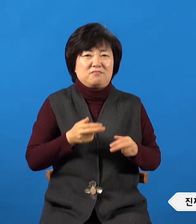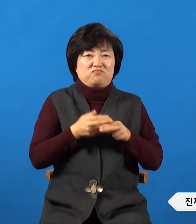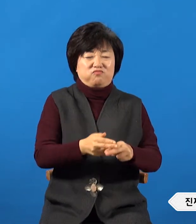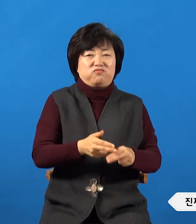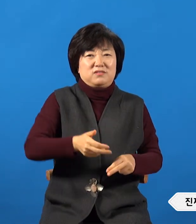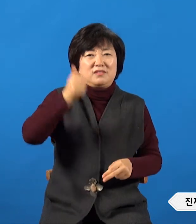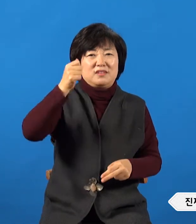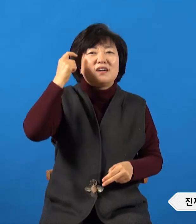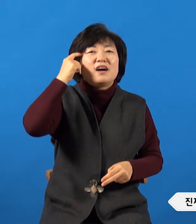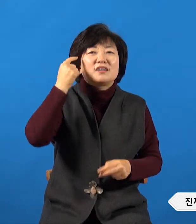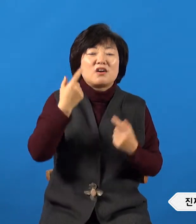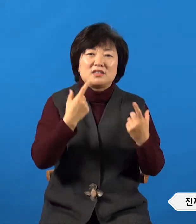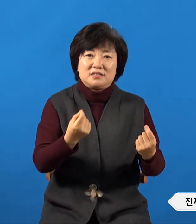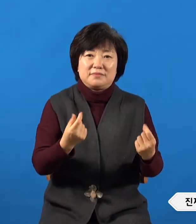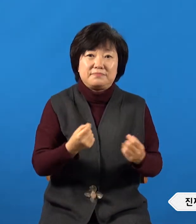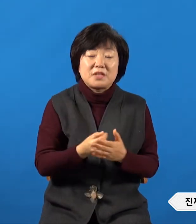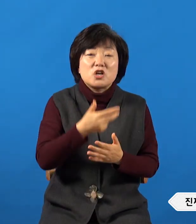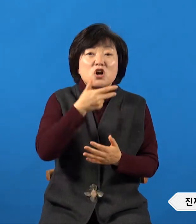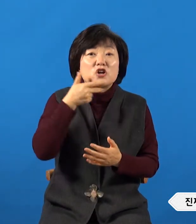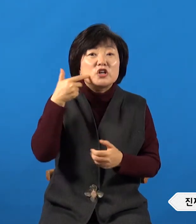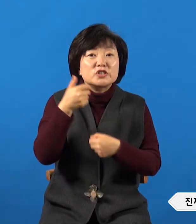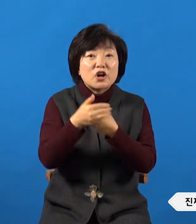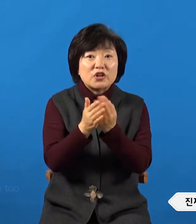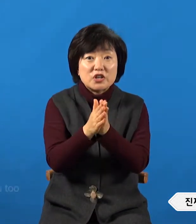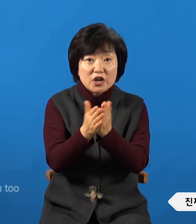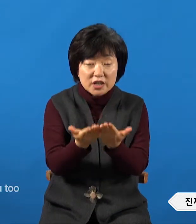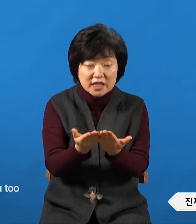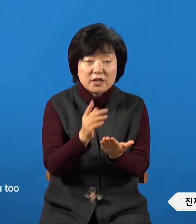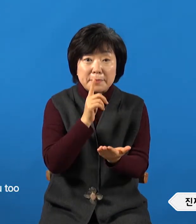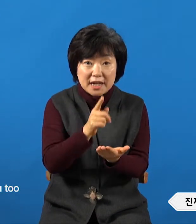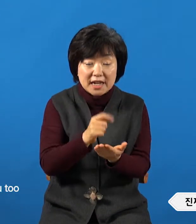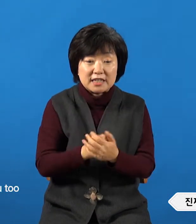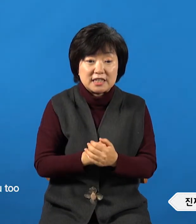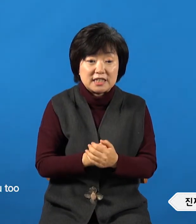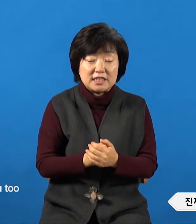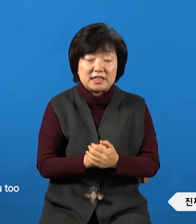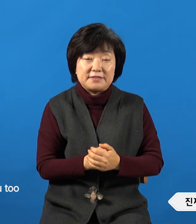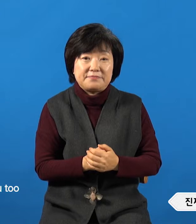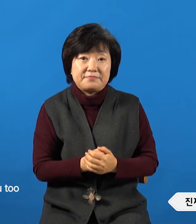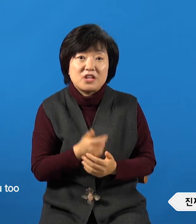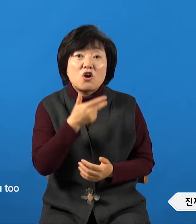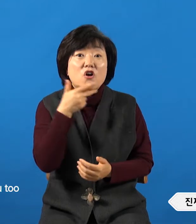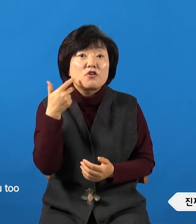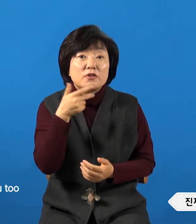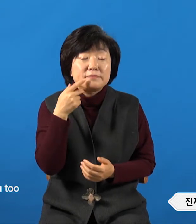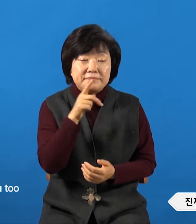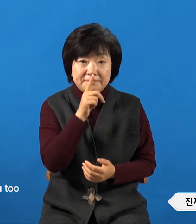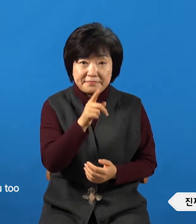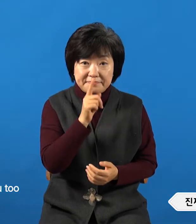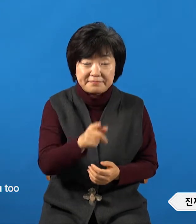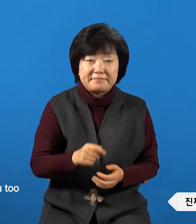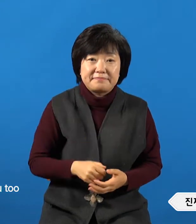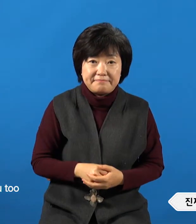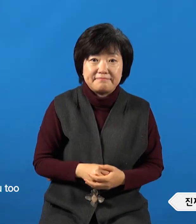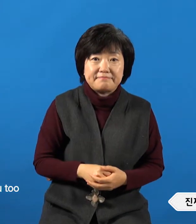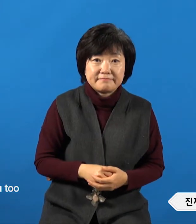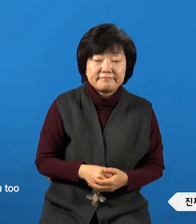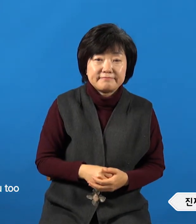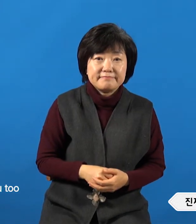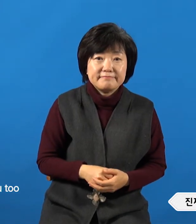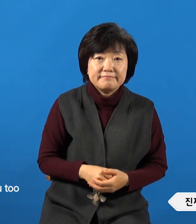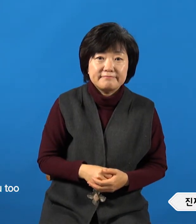담고 있습니다. 그래서 영어 성경은 이 말씀을 이렇게 번역했습니다. Do not judge or you too will be